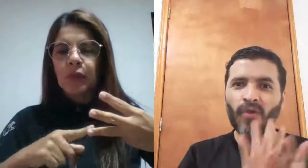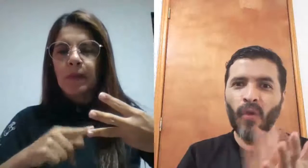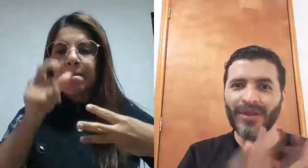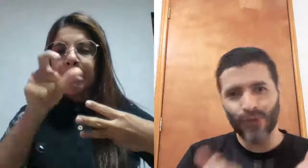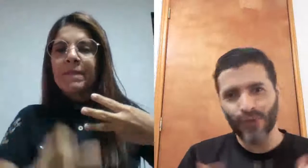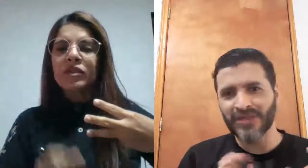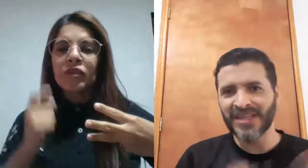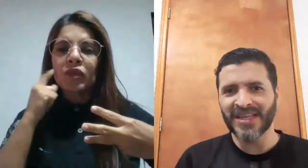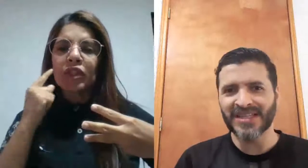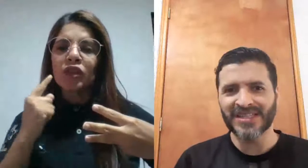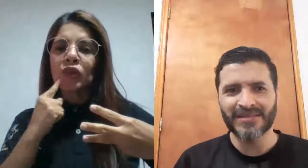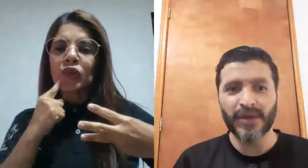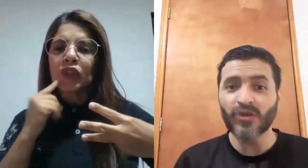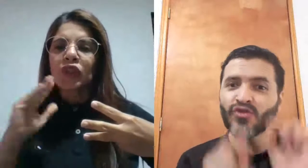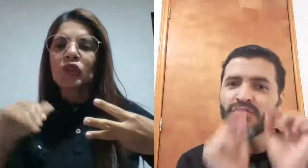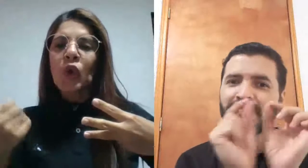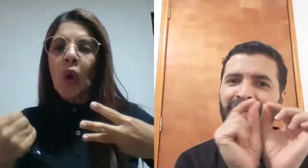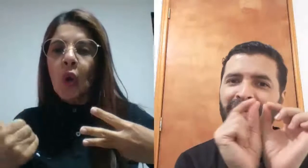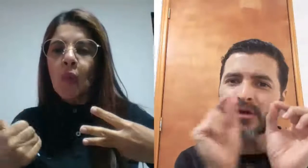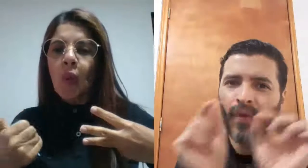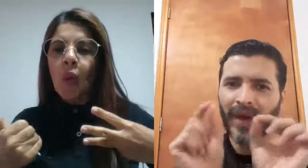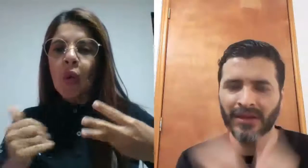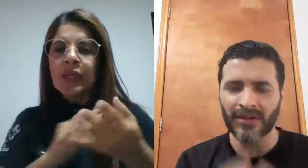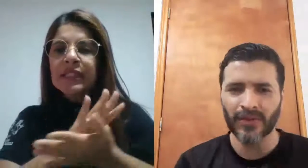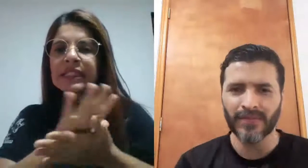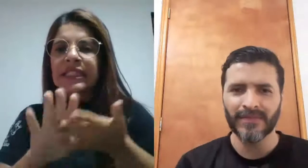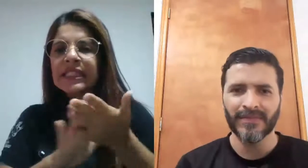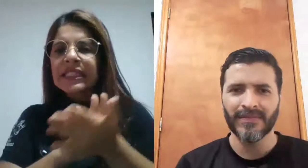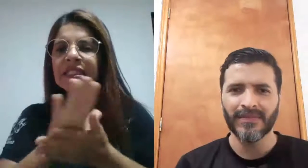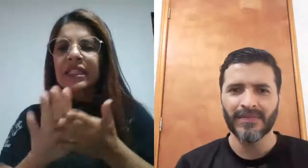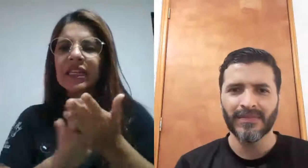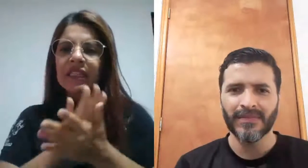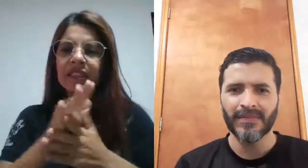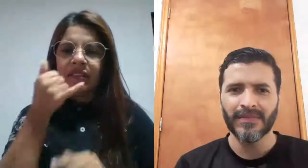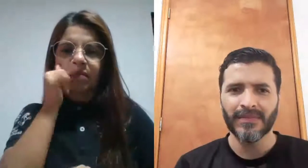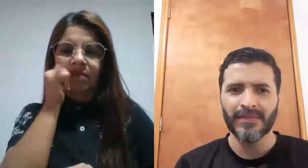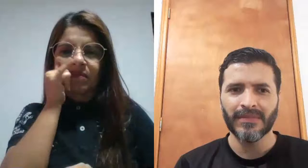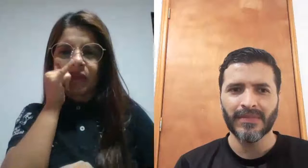van a realizar un cuento de señas, pero es un microcuento.